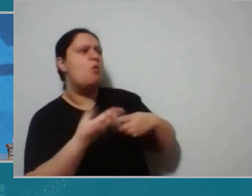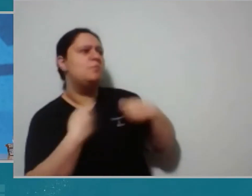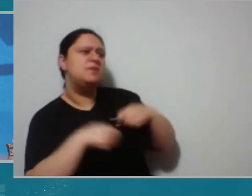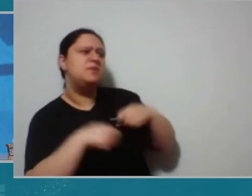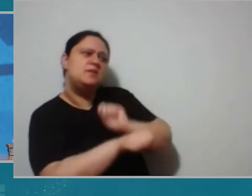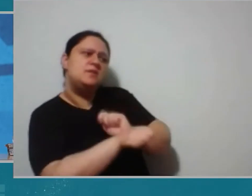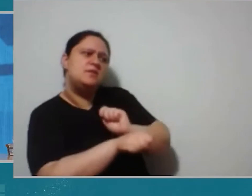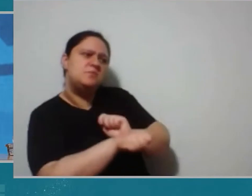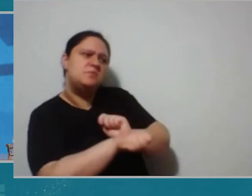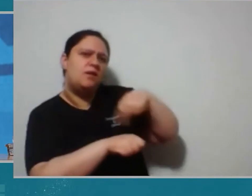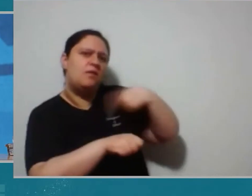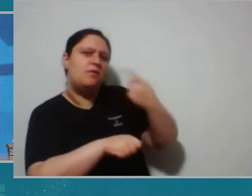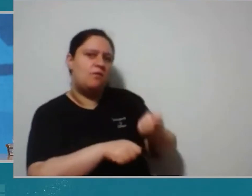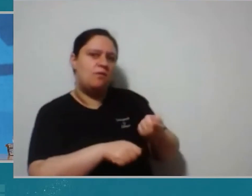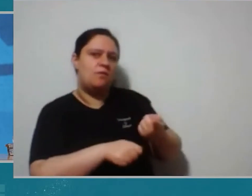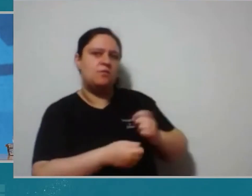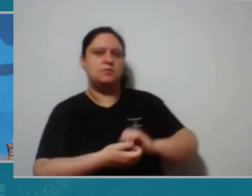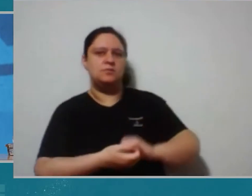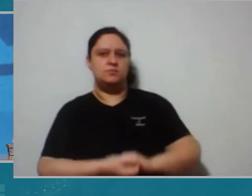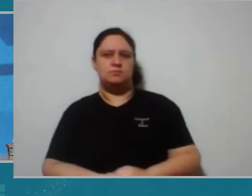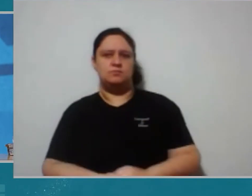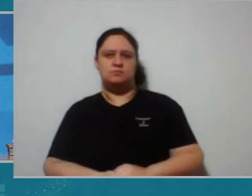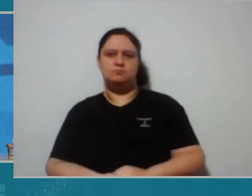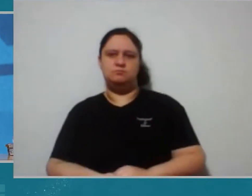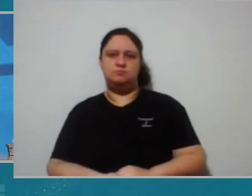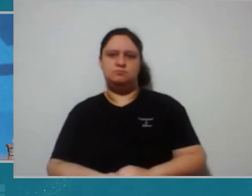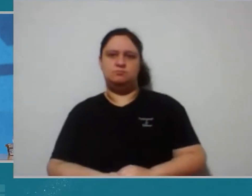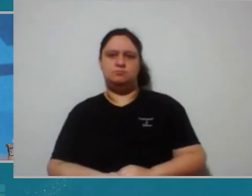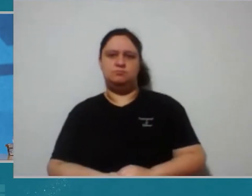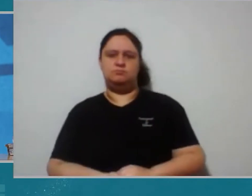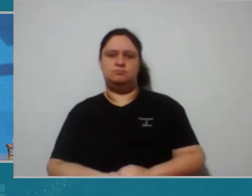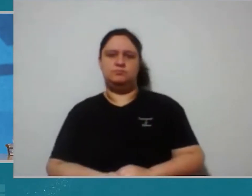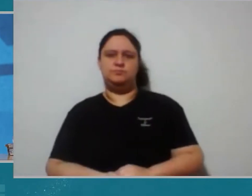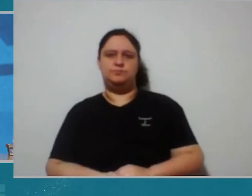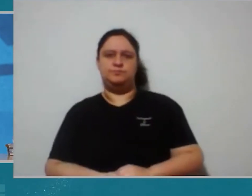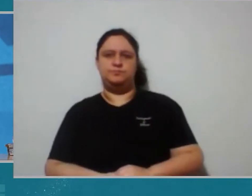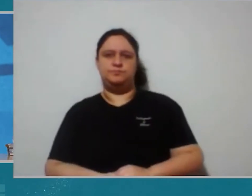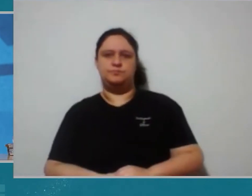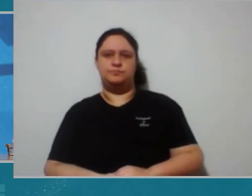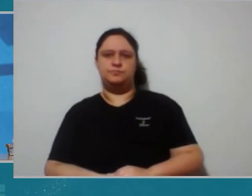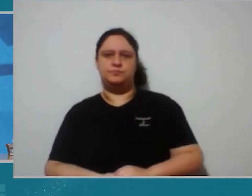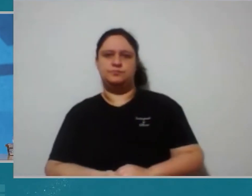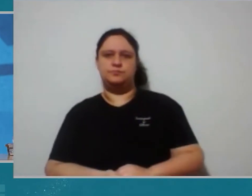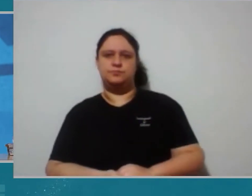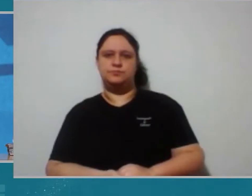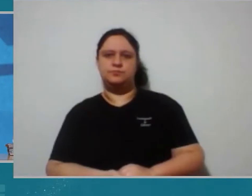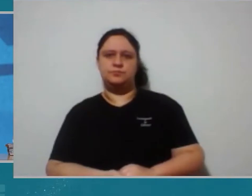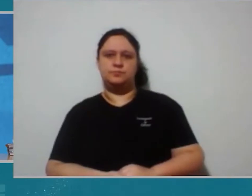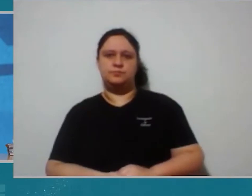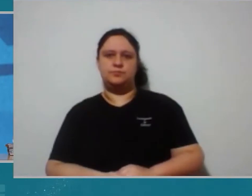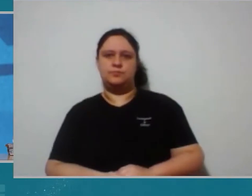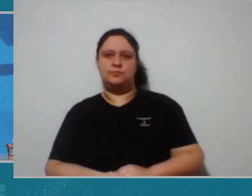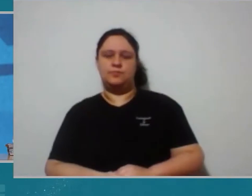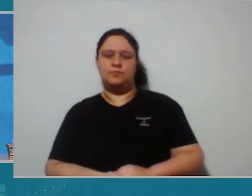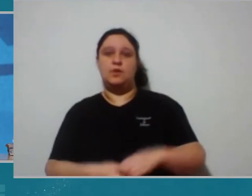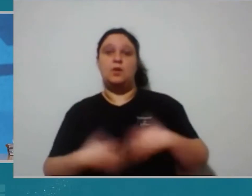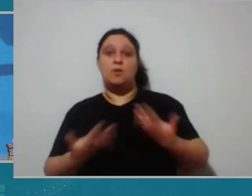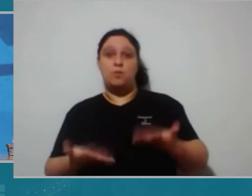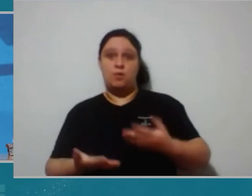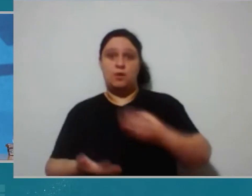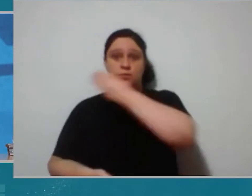Ué, não estou reconhecendo o Senhor João Batista. Quando Maria foi visitar